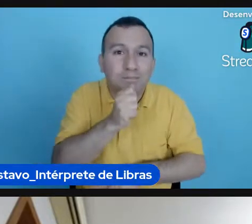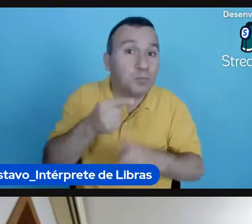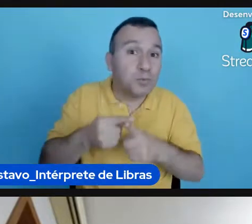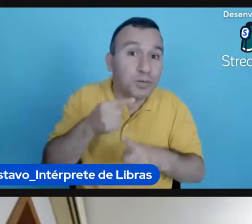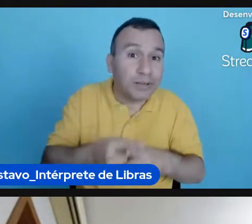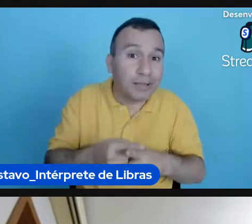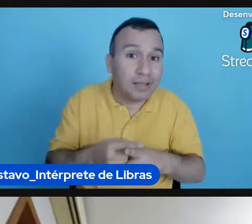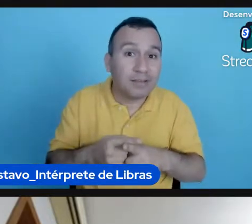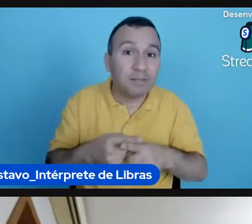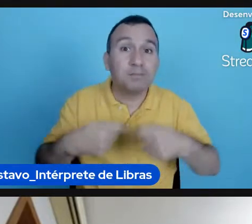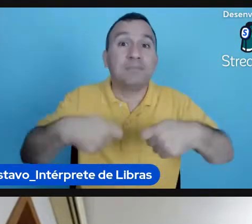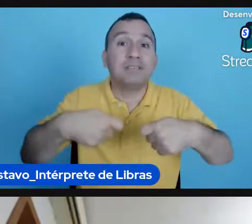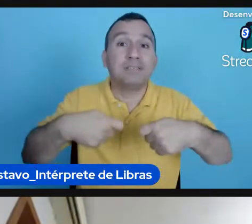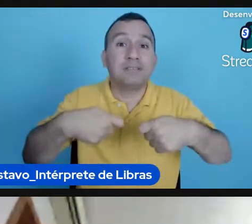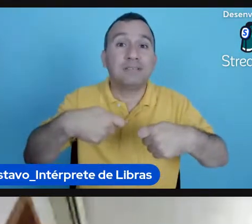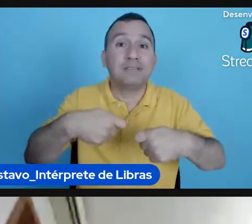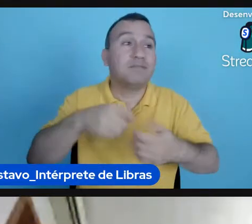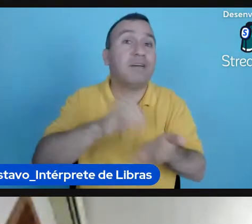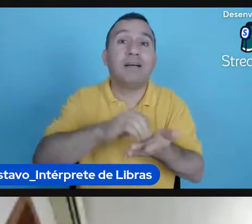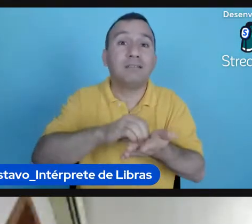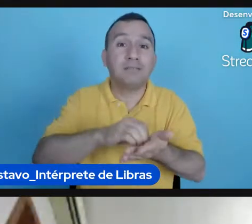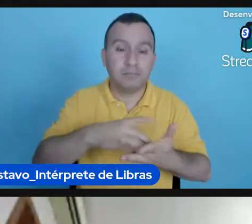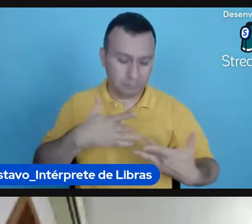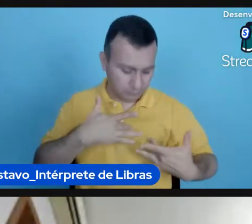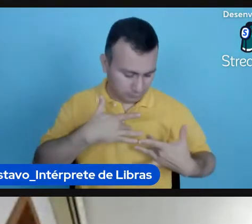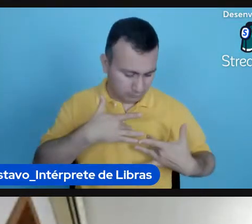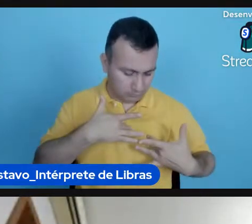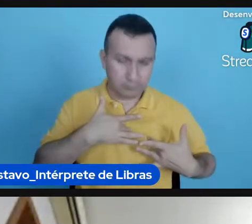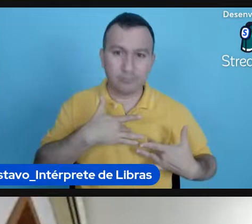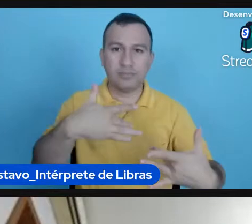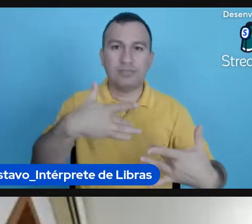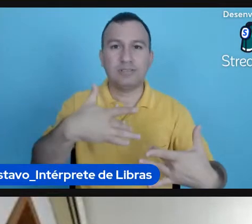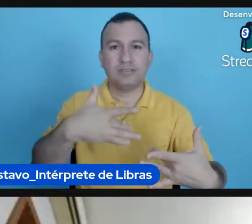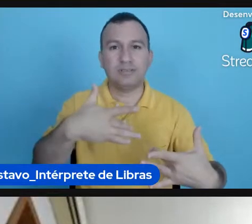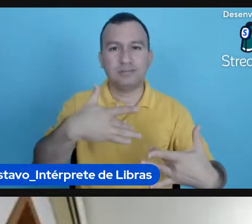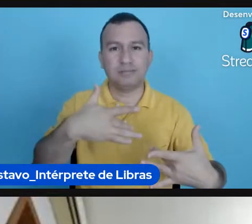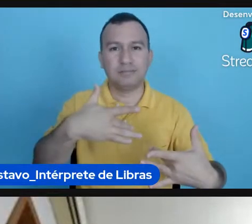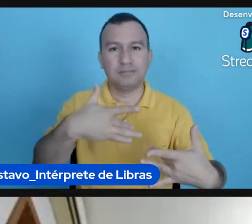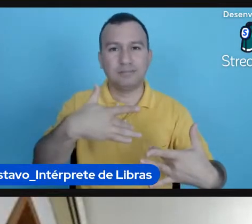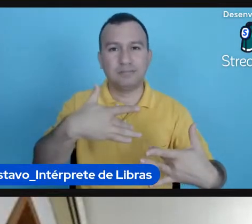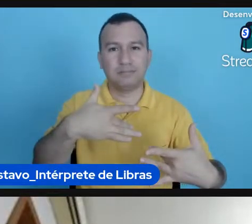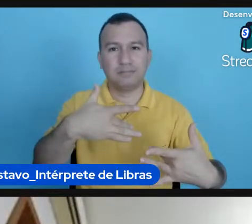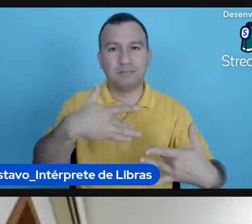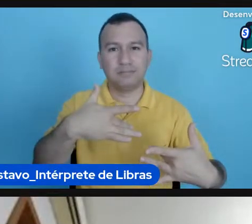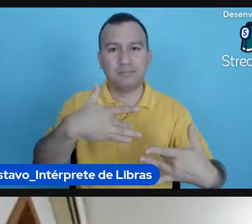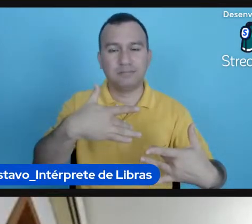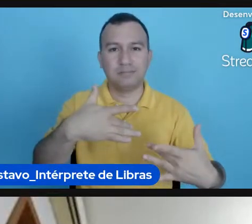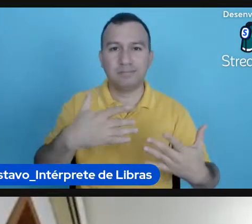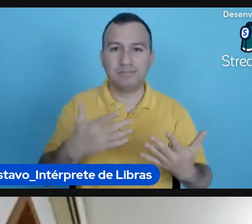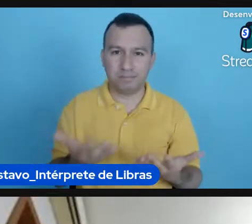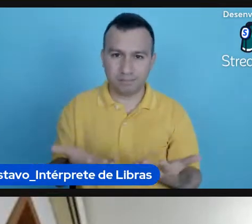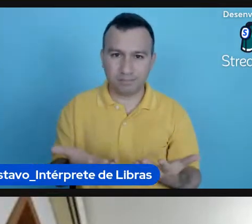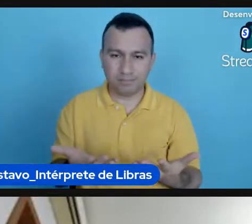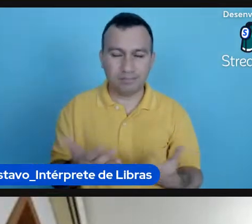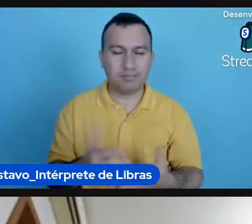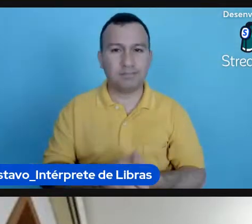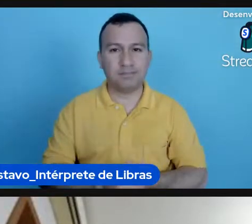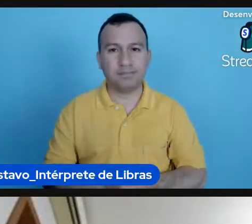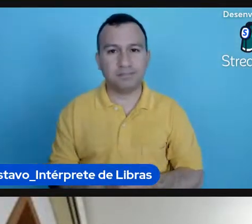isso é horrível, porque nós estamos falando de política, né? E a gente está falando de uma sociedade que já